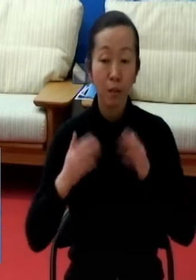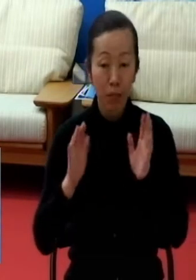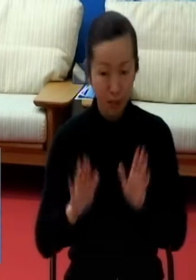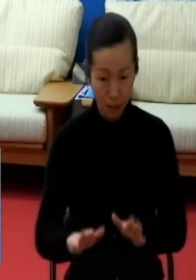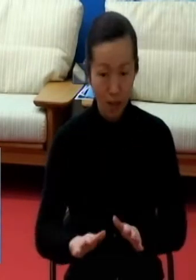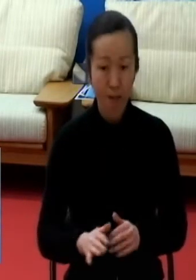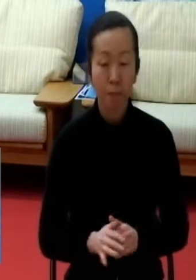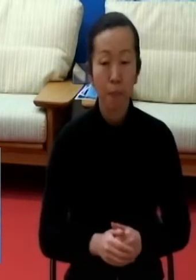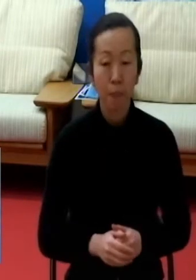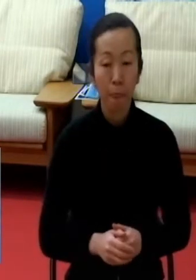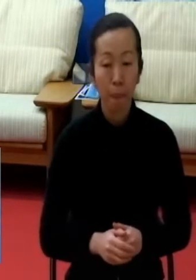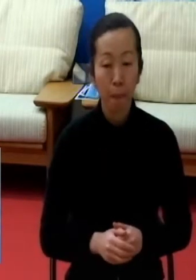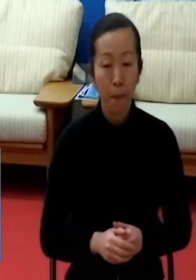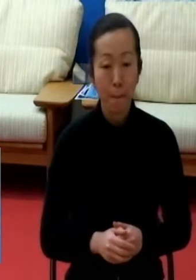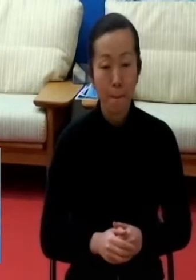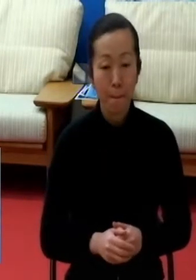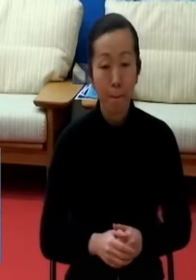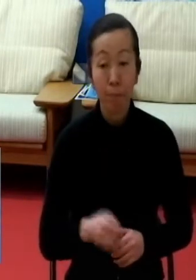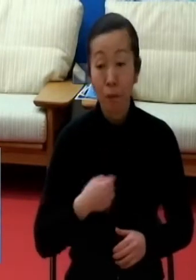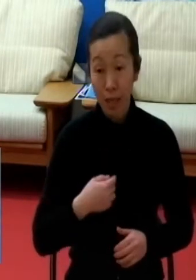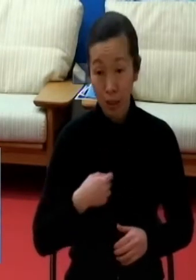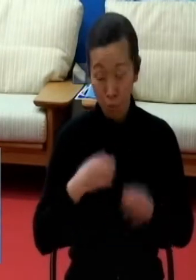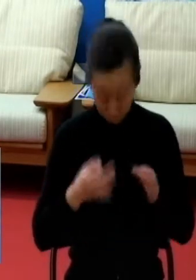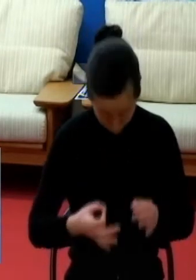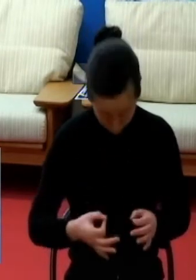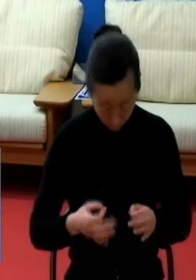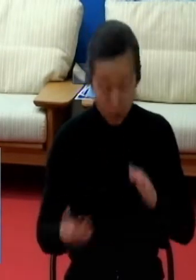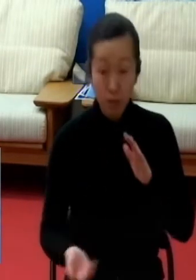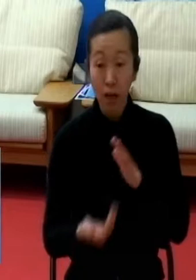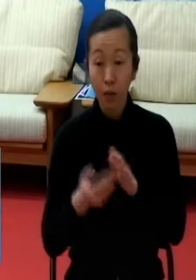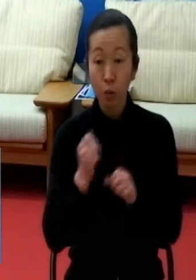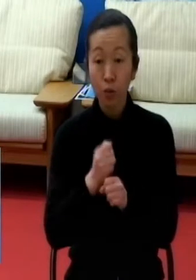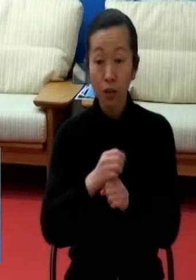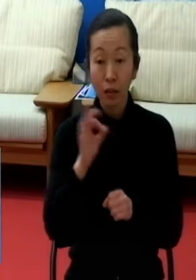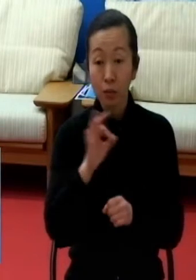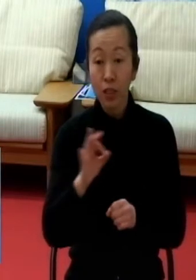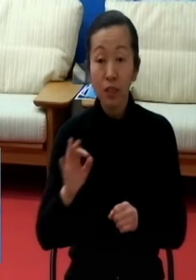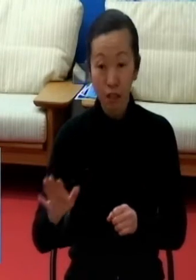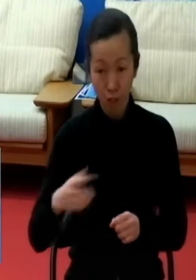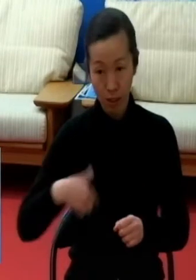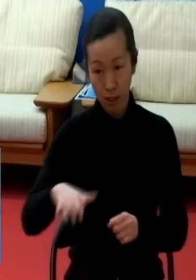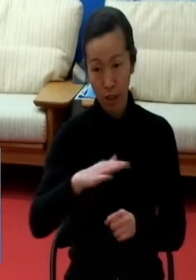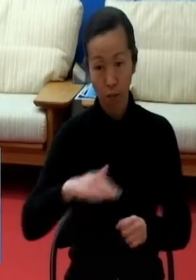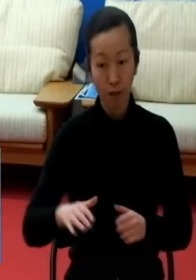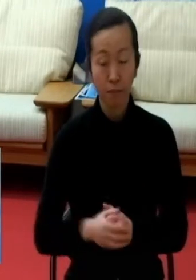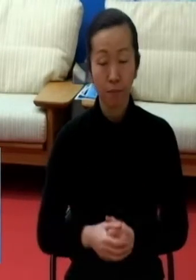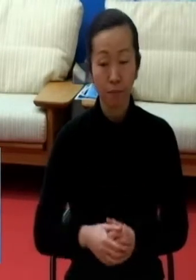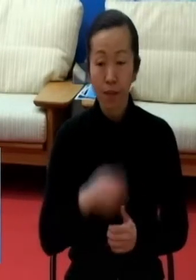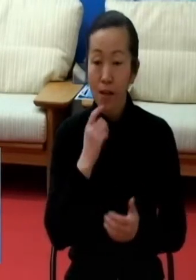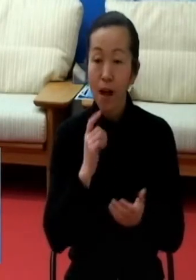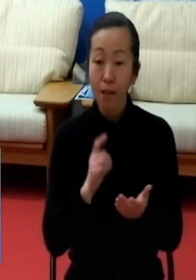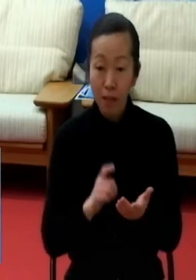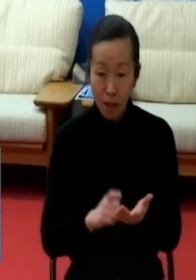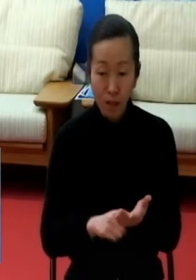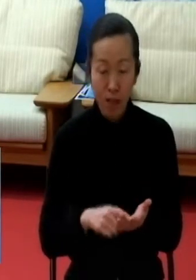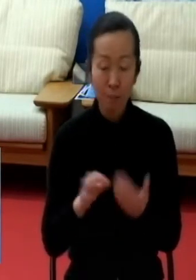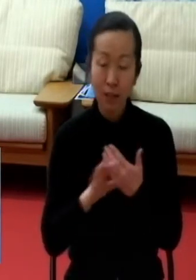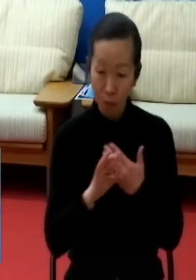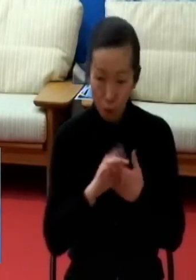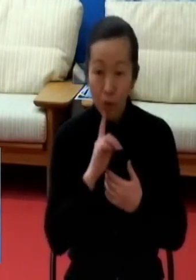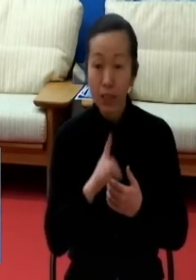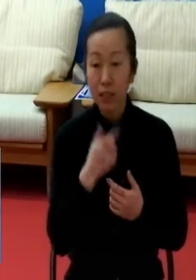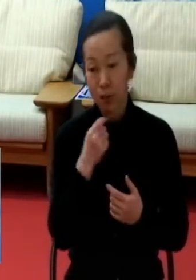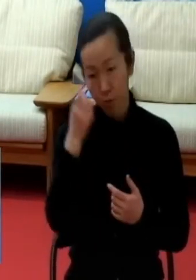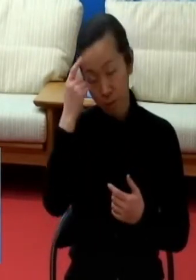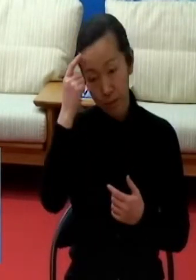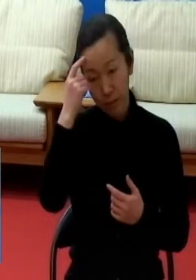예로 여러분 지문은 이 수억 명의 사람 지문이 다 틀리다 그러잖아요. う。簡単な例えです。